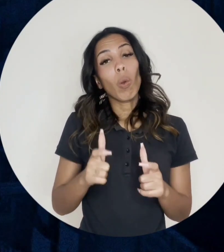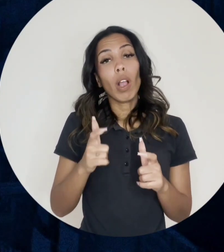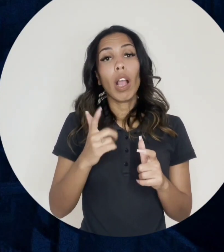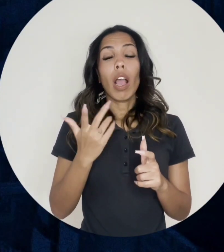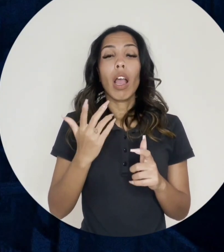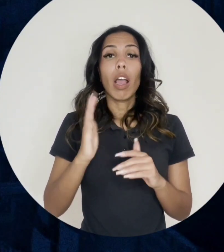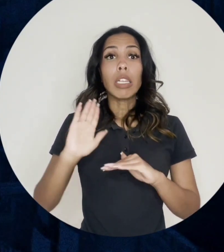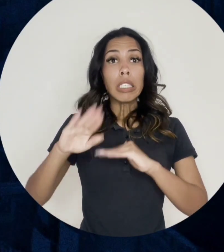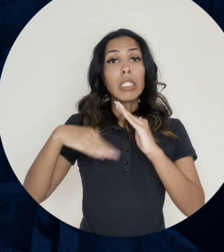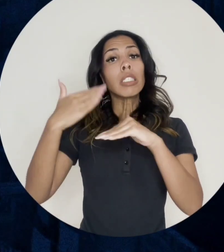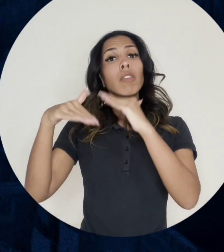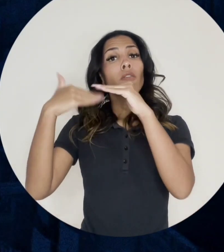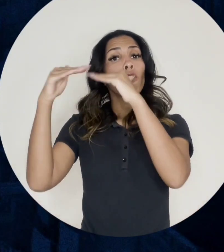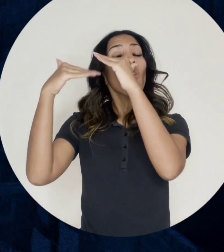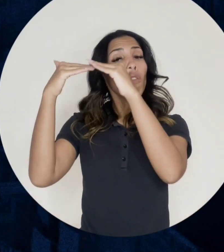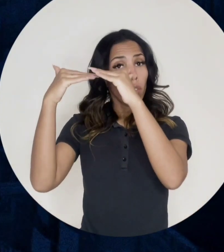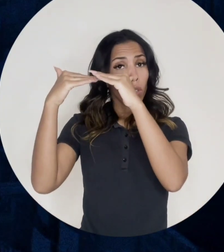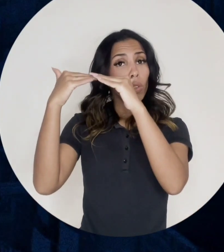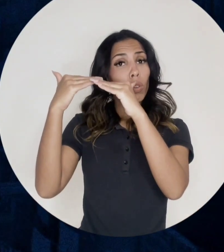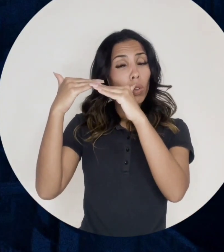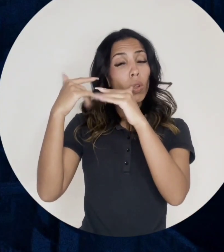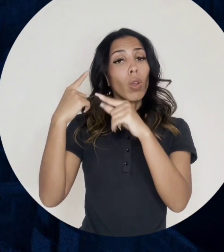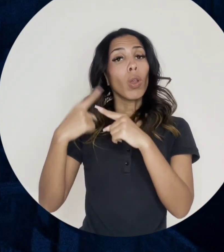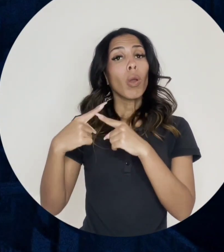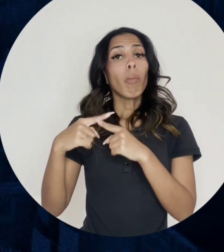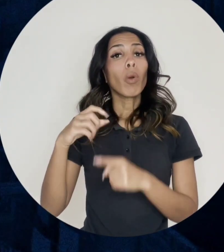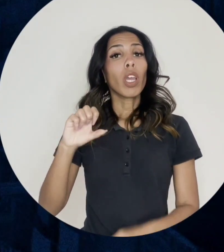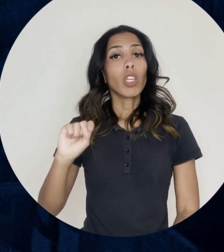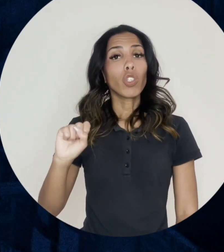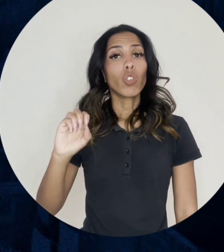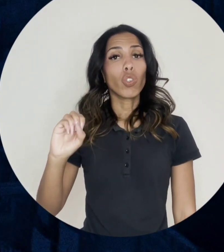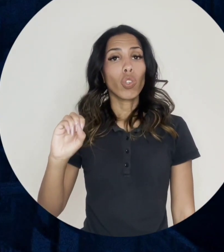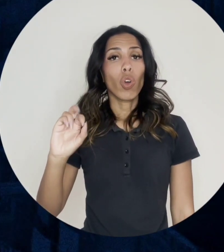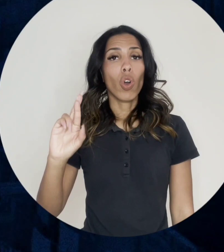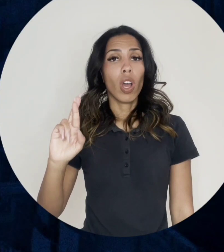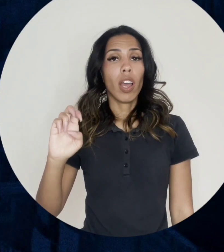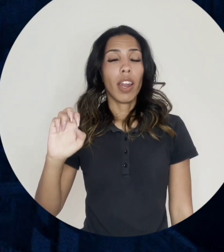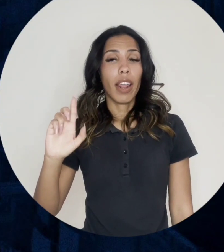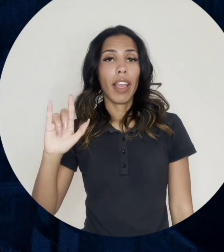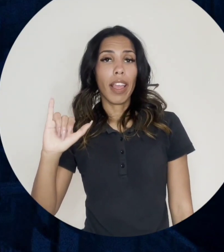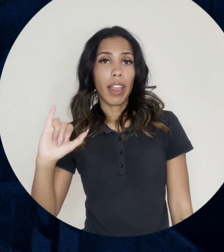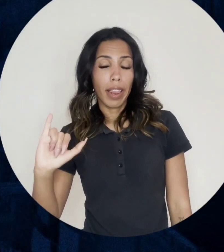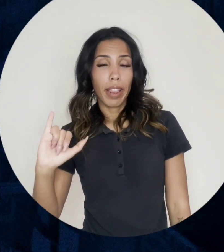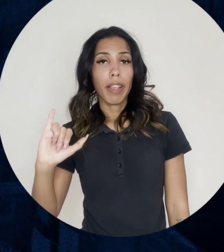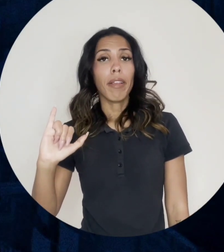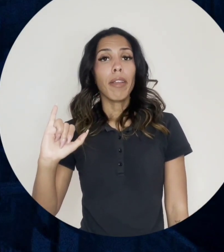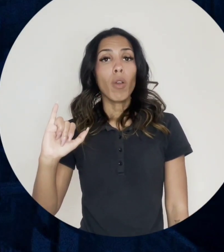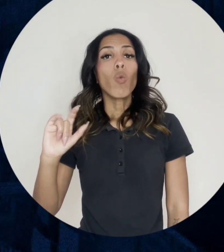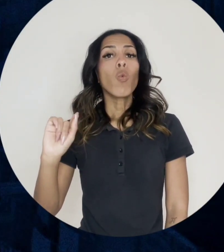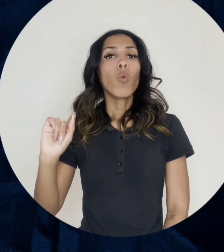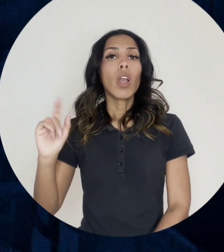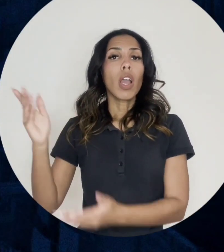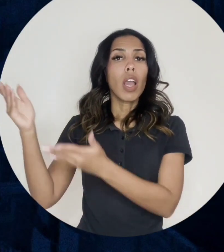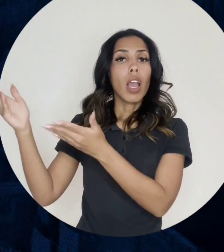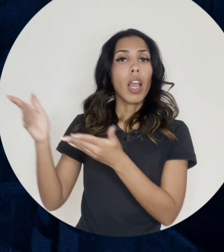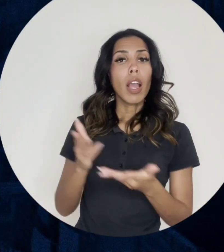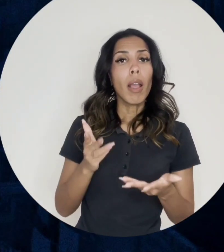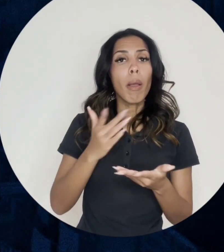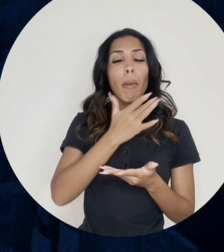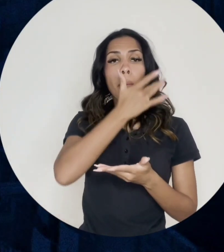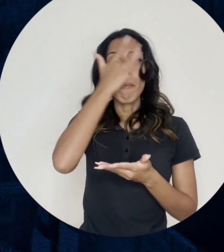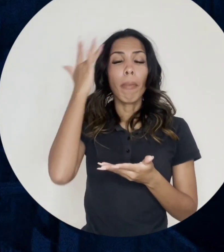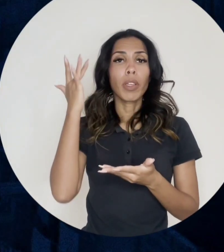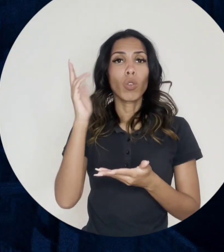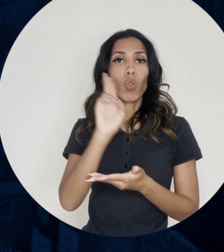desenvolvido, porque a Soreg era um lugar onde recebia as pessoas, entre parentes, de